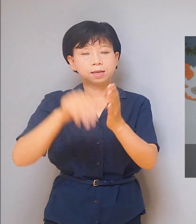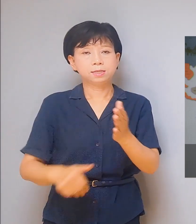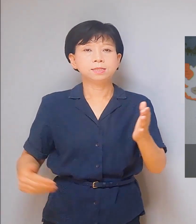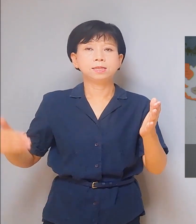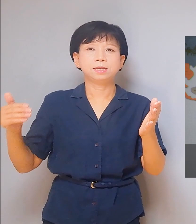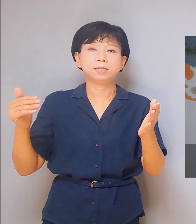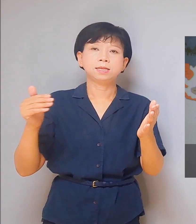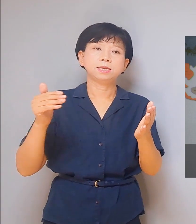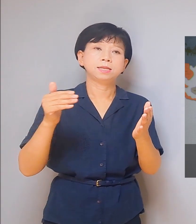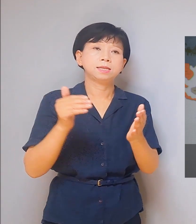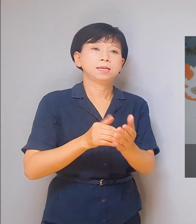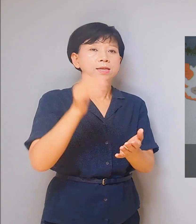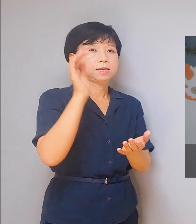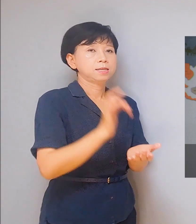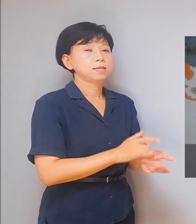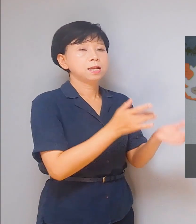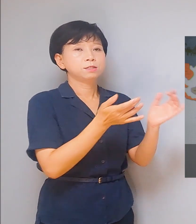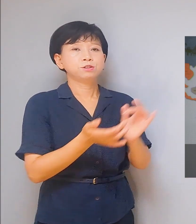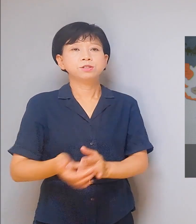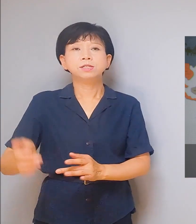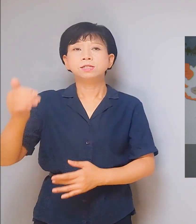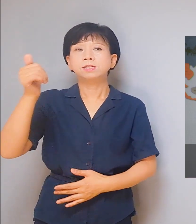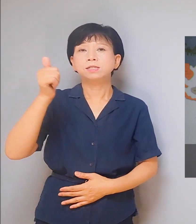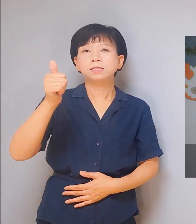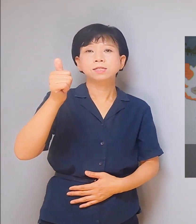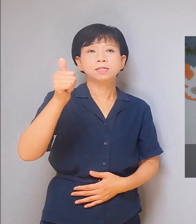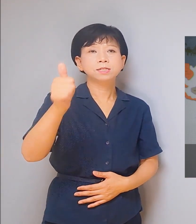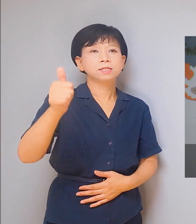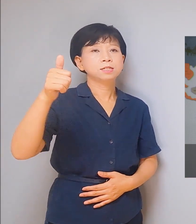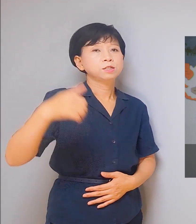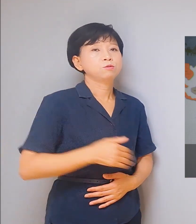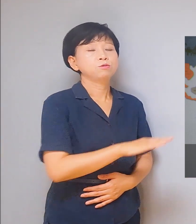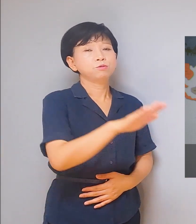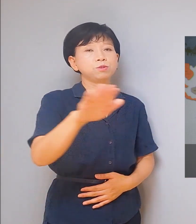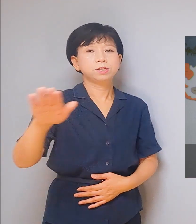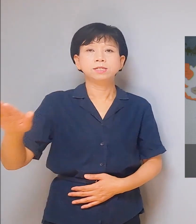찬양할 때까지 아멘 아멘. 예수는